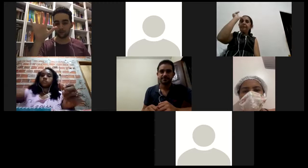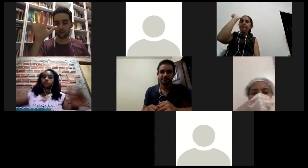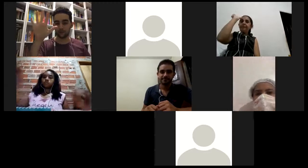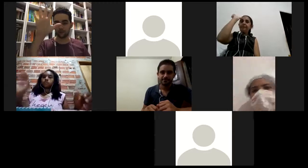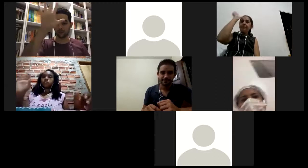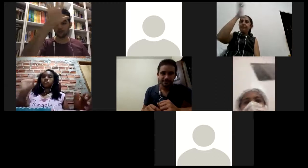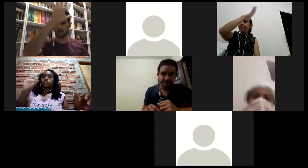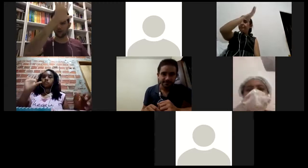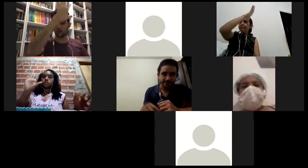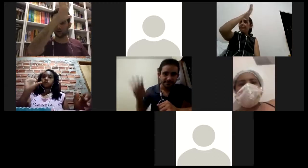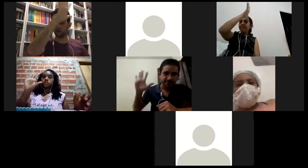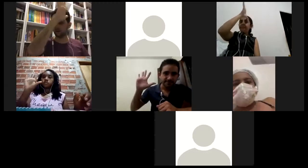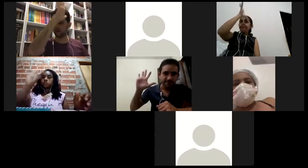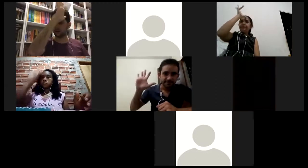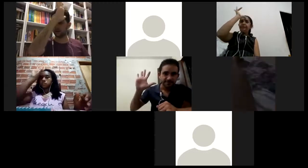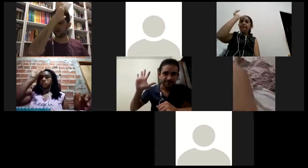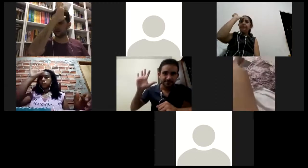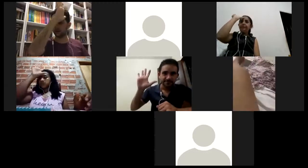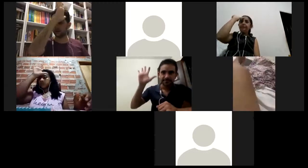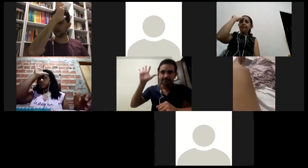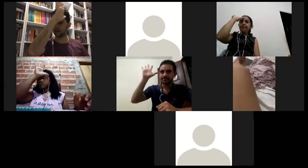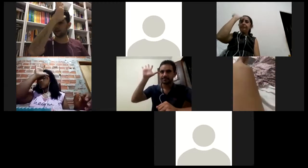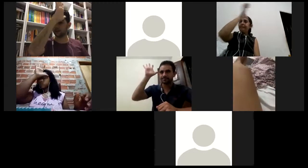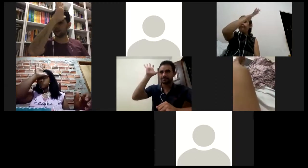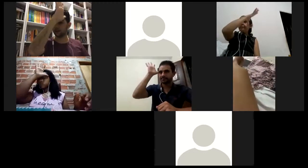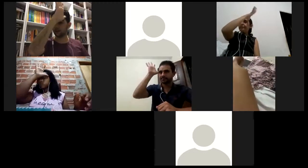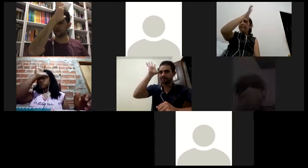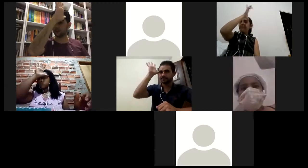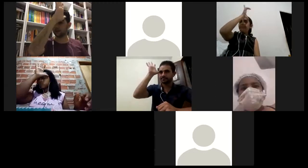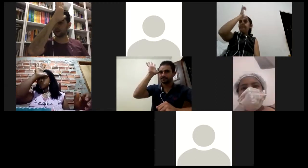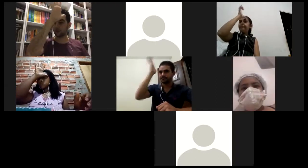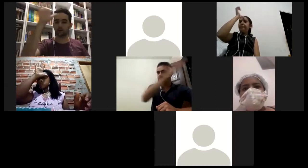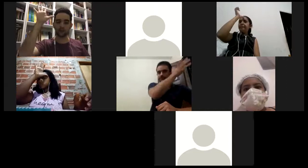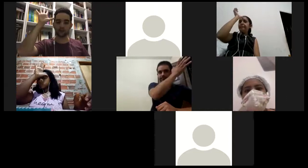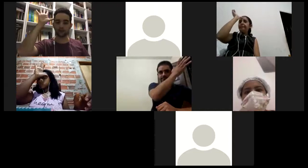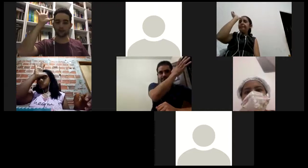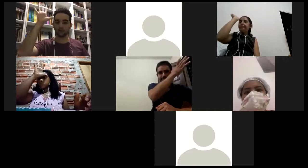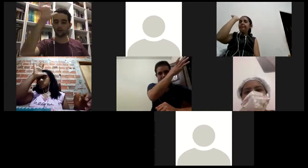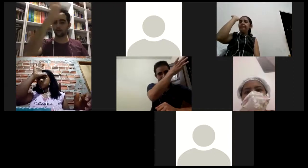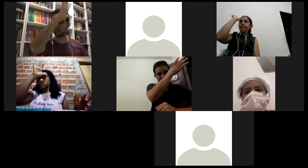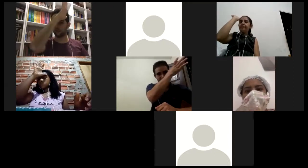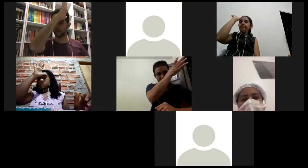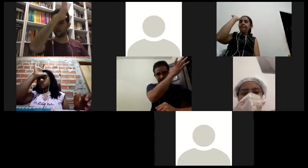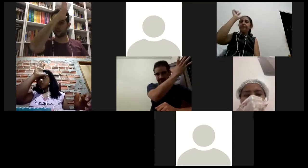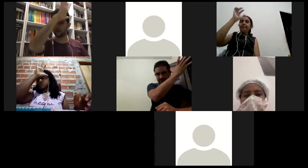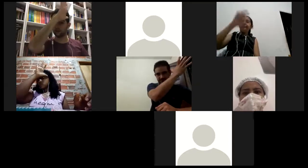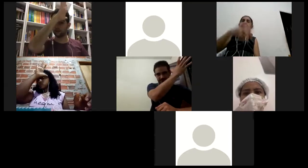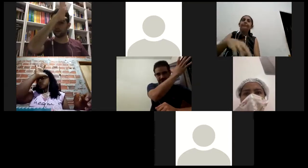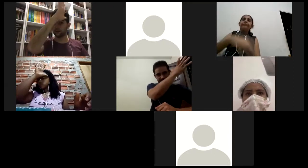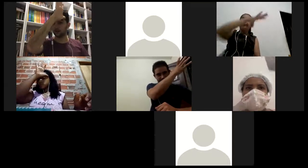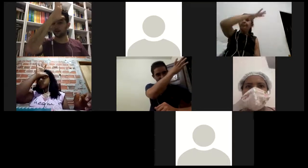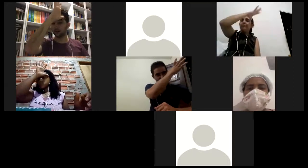mão aberta, do lado contrário da testa. No caso, se sua mão está desse lado, vai ficar